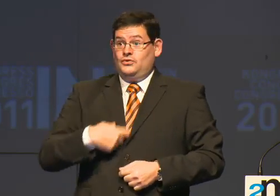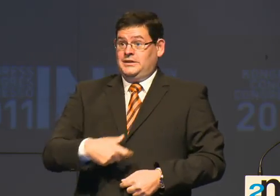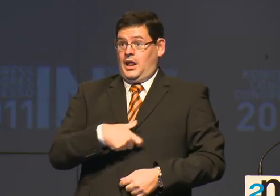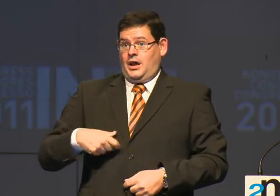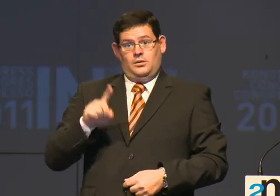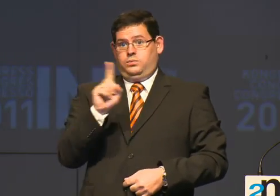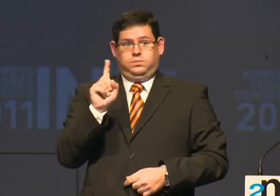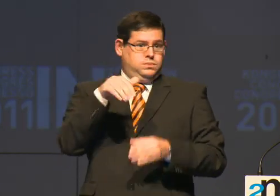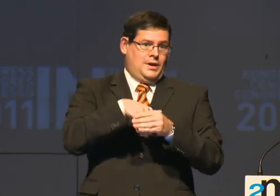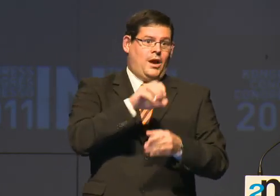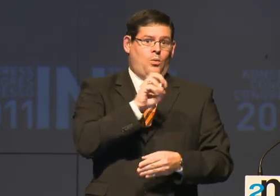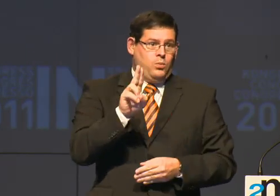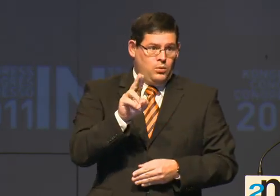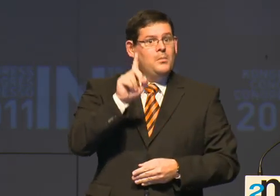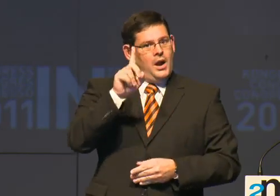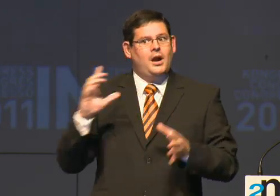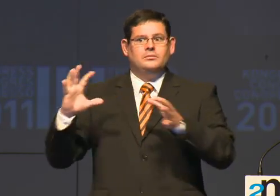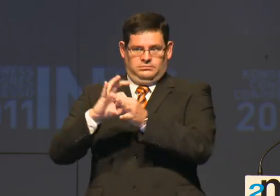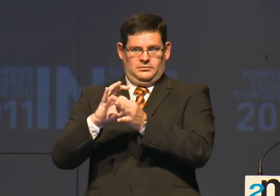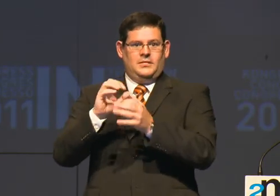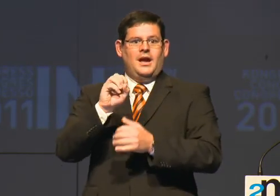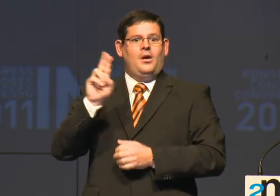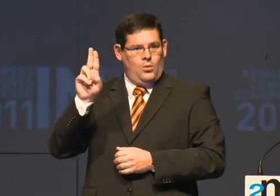articles de loi qui pourront compléter mon intervention d'aujourd'hui.